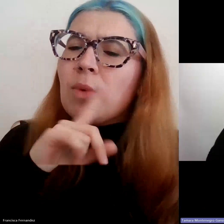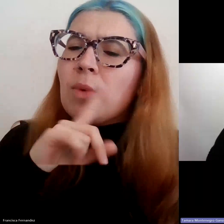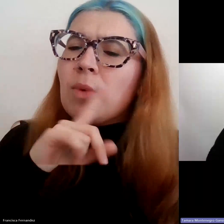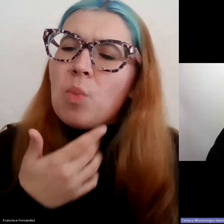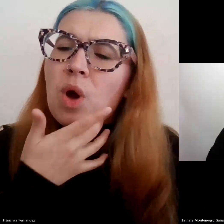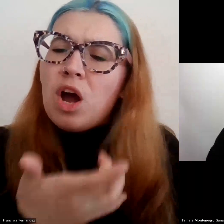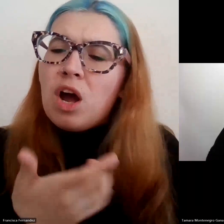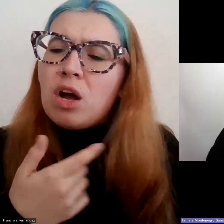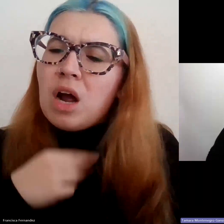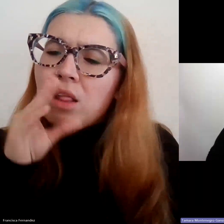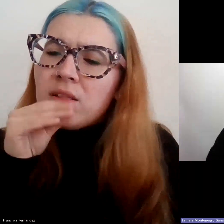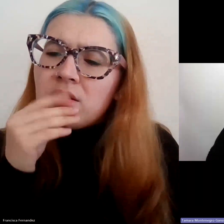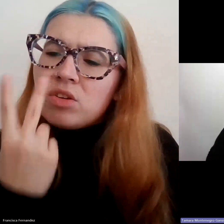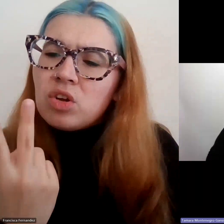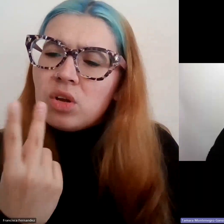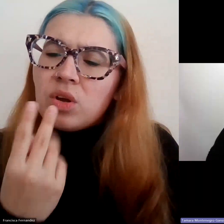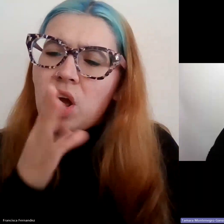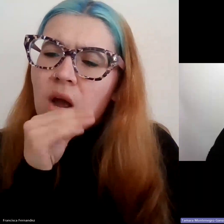explicándole,